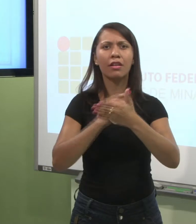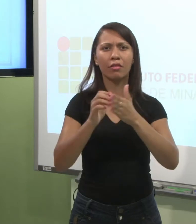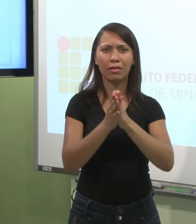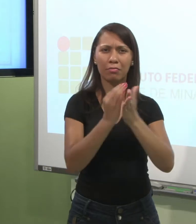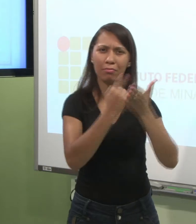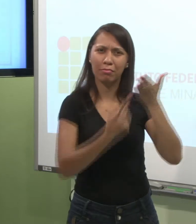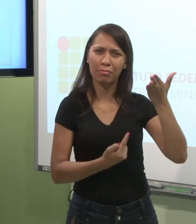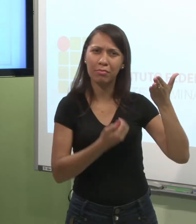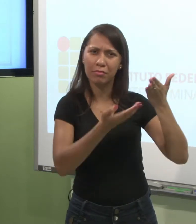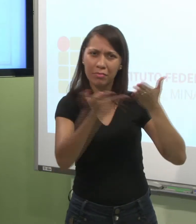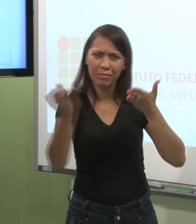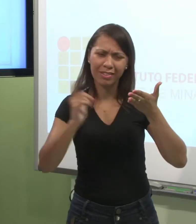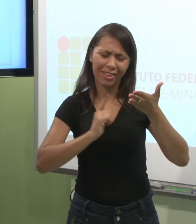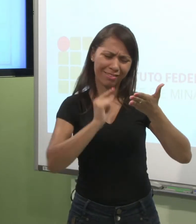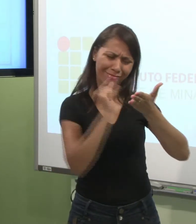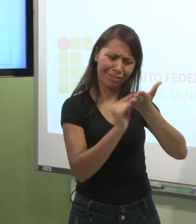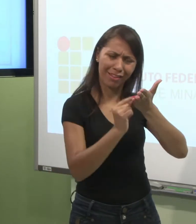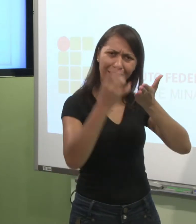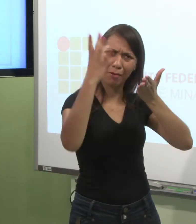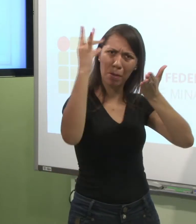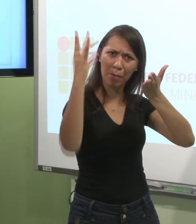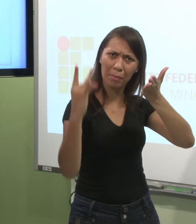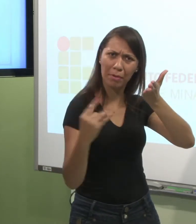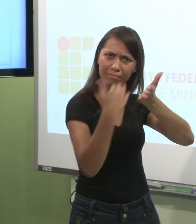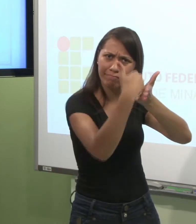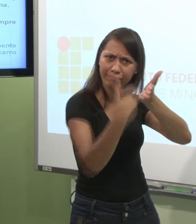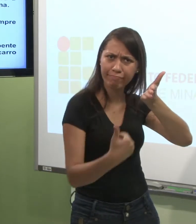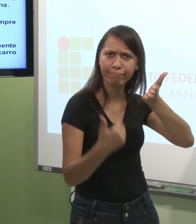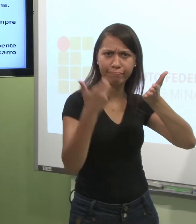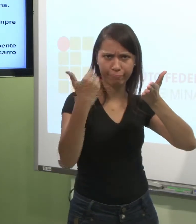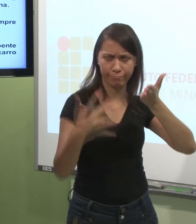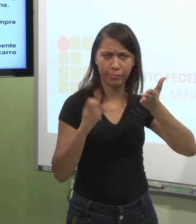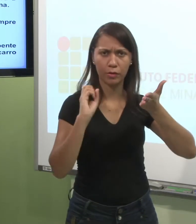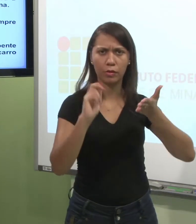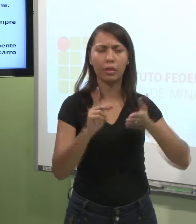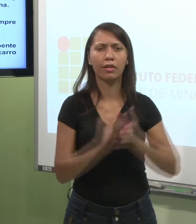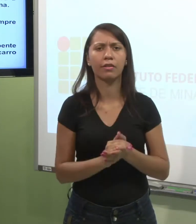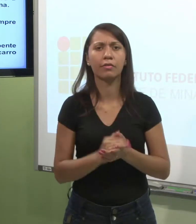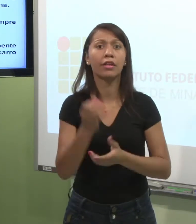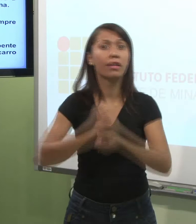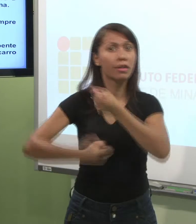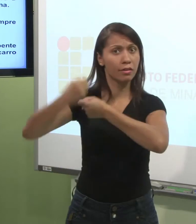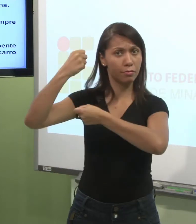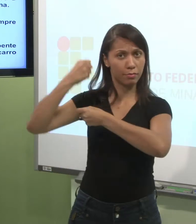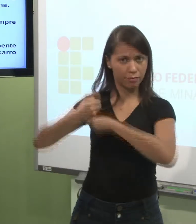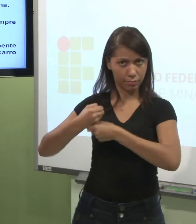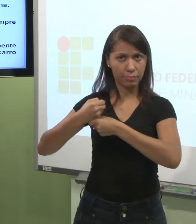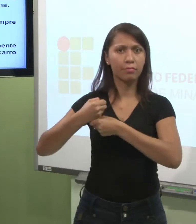material de estudo de vocês com mais detalhe, ok? No ano passado,